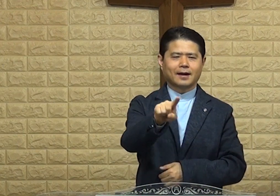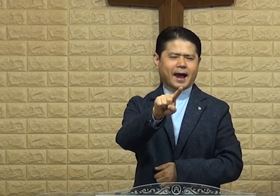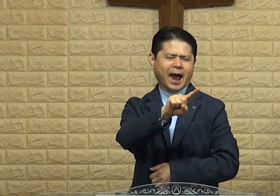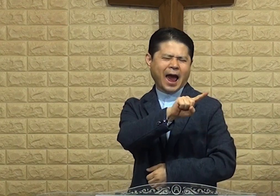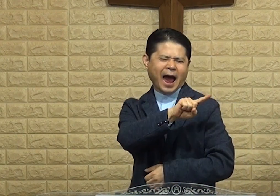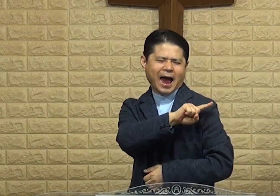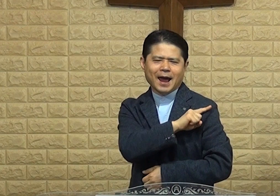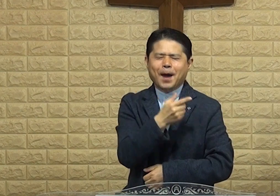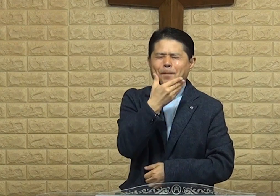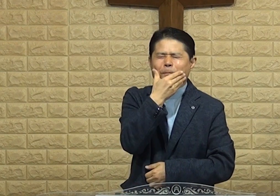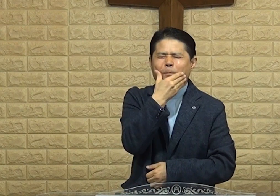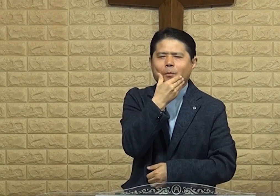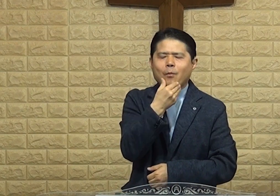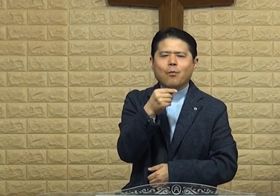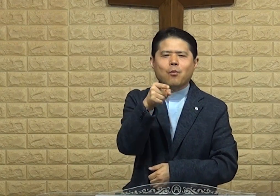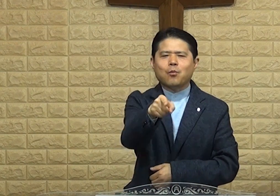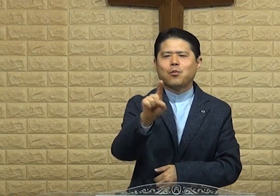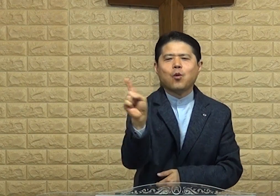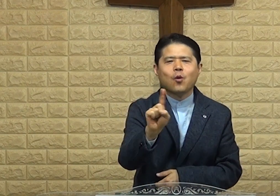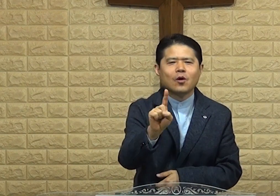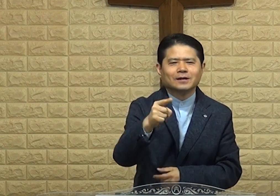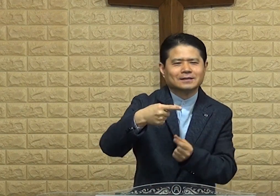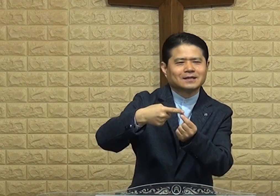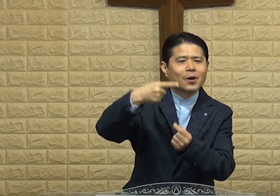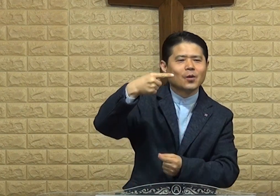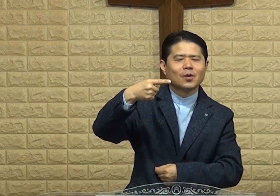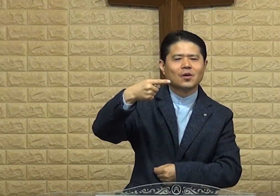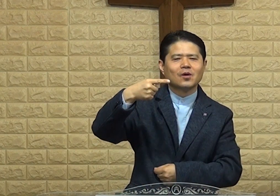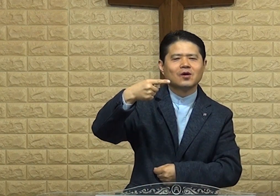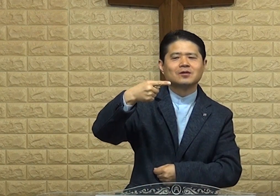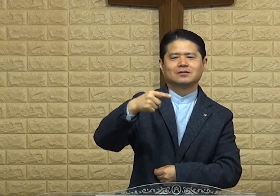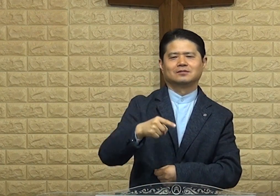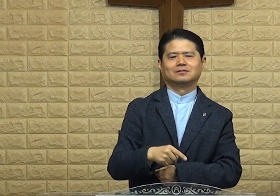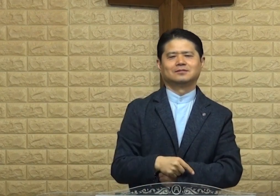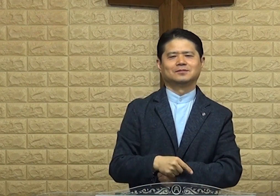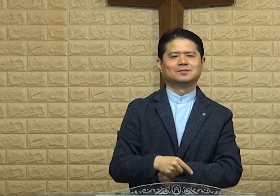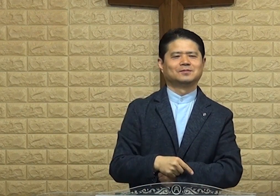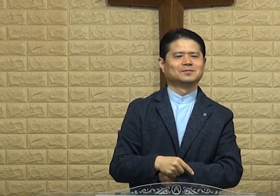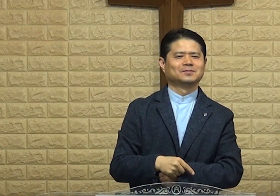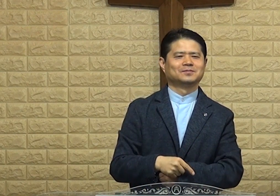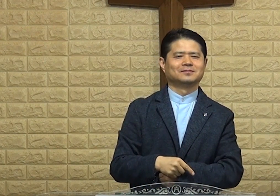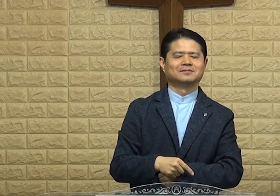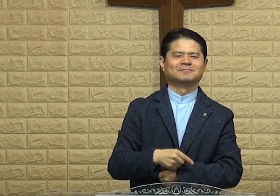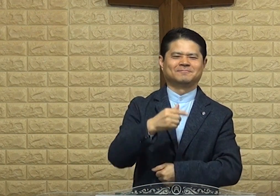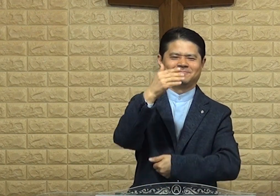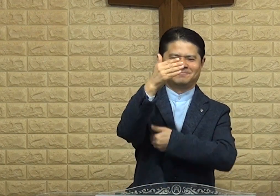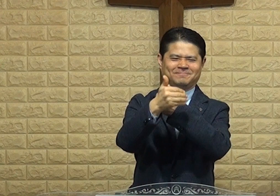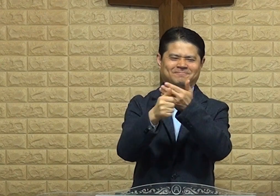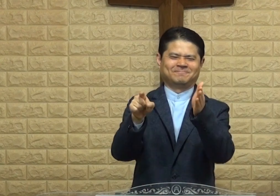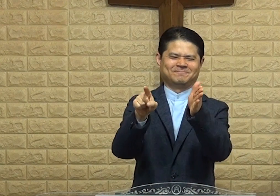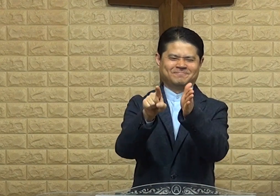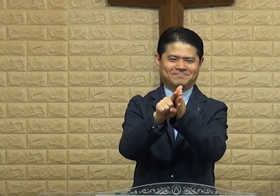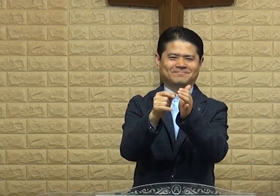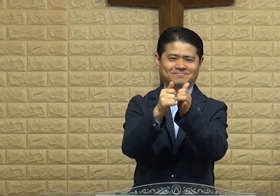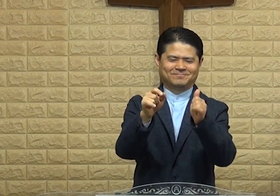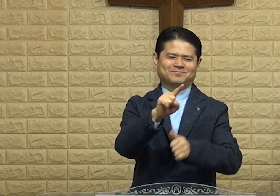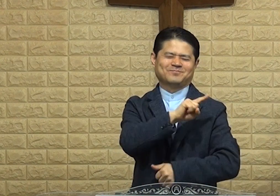혹시 여러분들 가장 행복한 것이 어떤 것인지, 그 행복의 1순위가 무엇입니까? 바로 하나님을